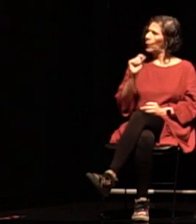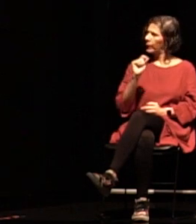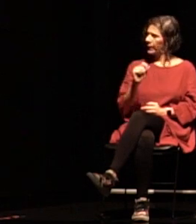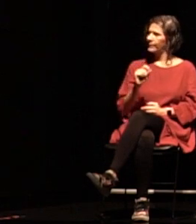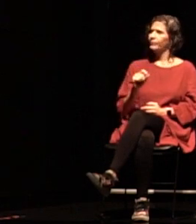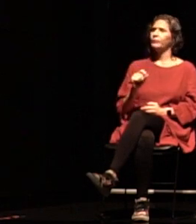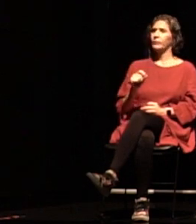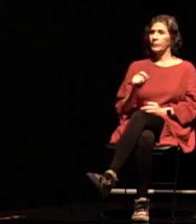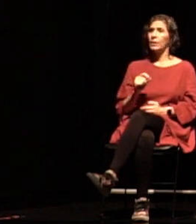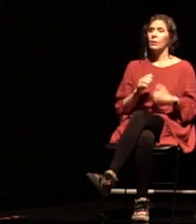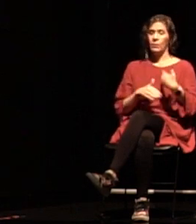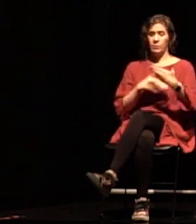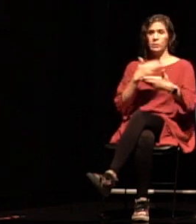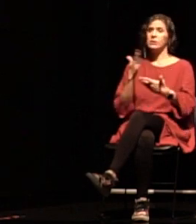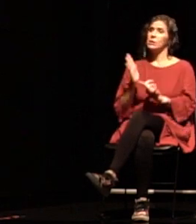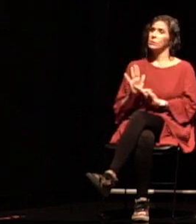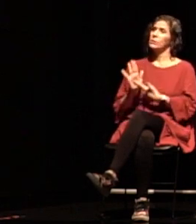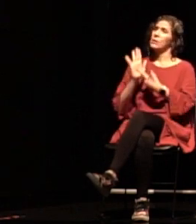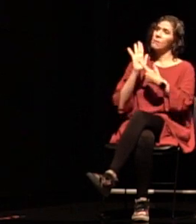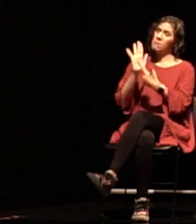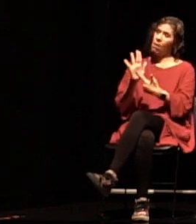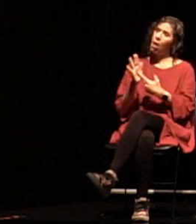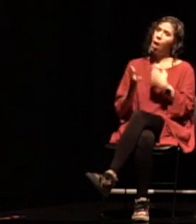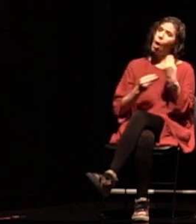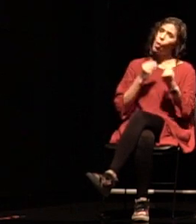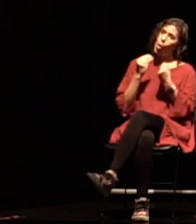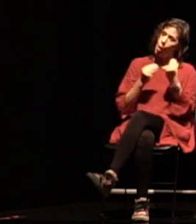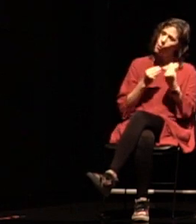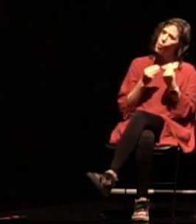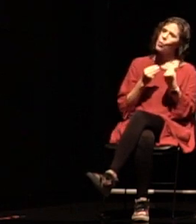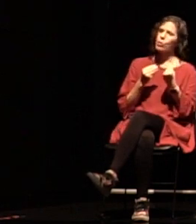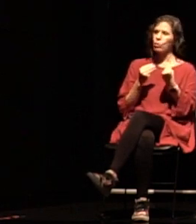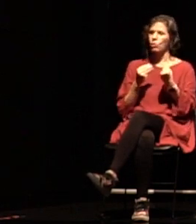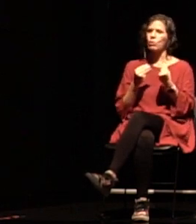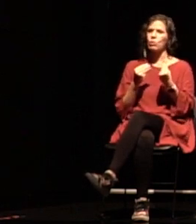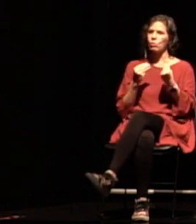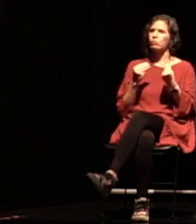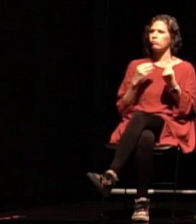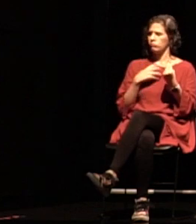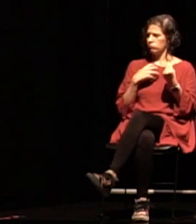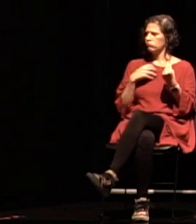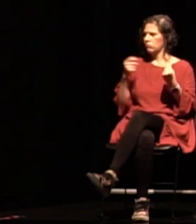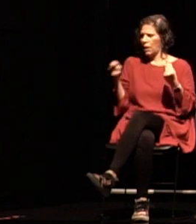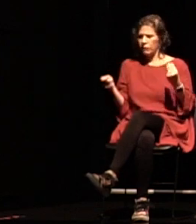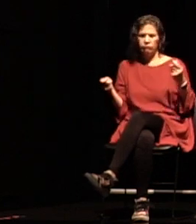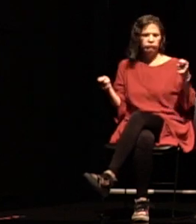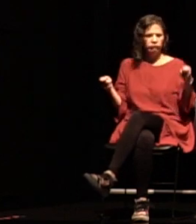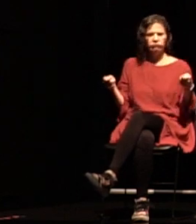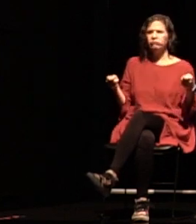processo revelatório, né, dessas incursões, que são radicais, porque